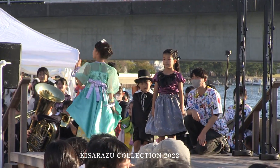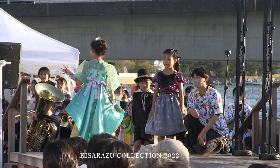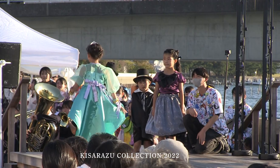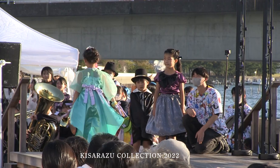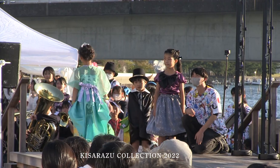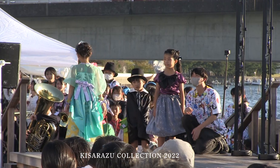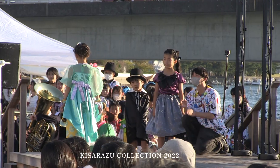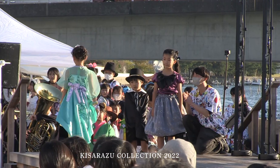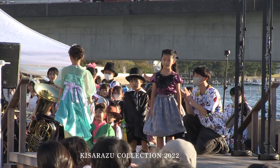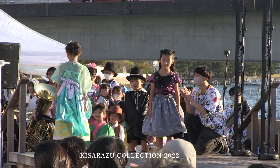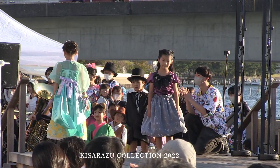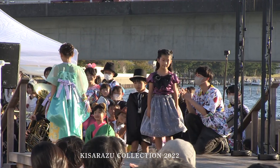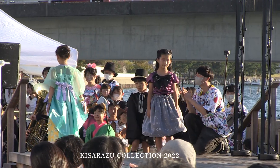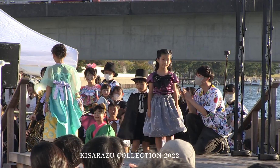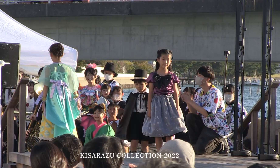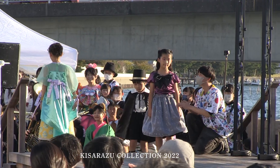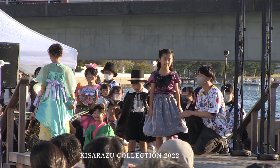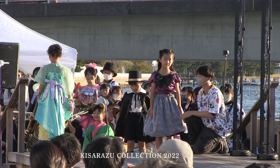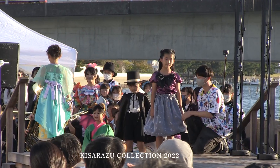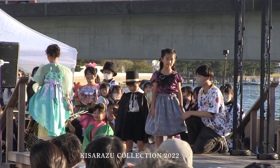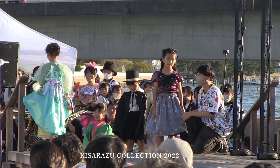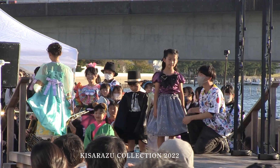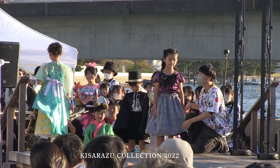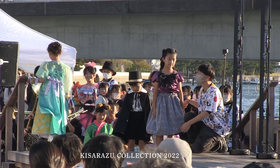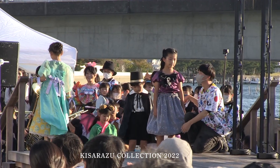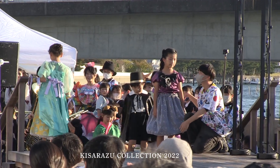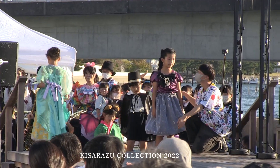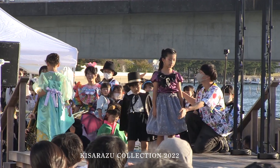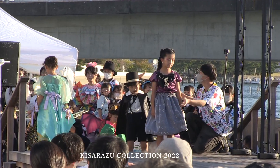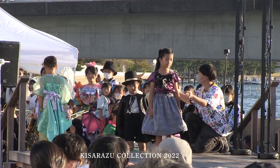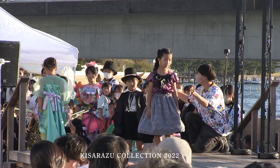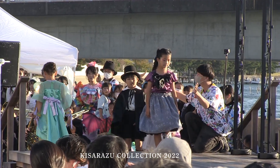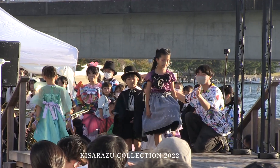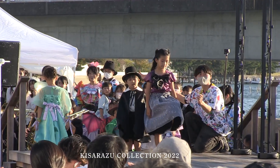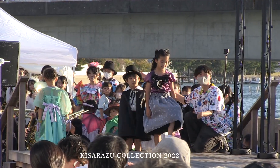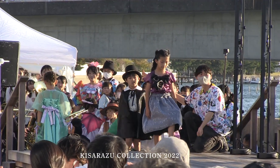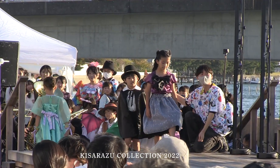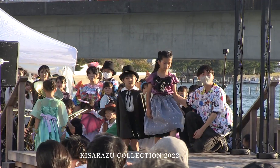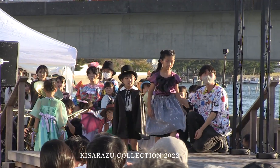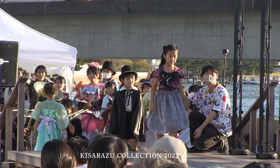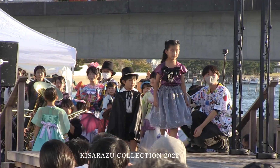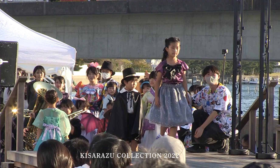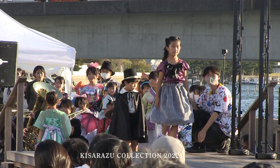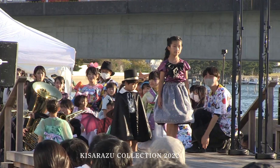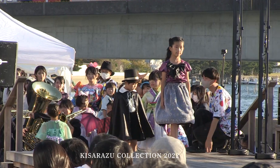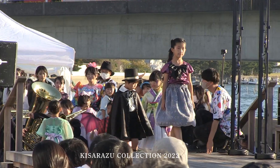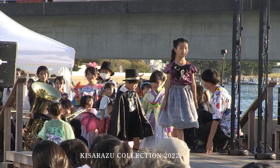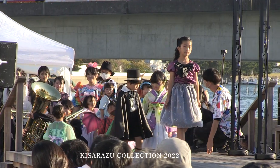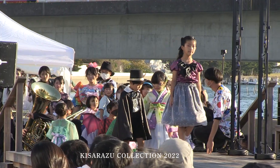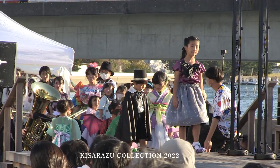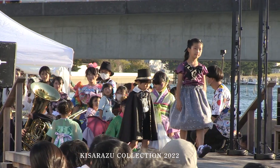花の妖精のようですね。ゆずきちゃん、ありがとうございました。